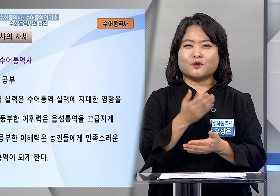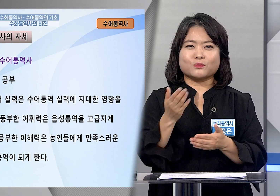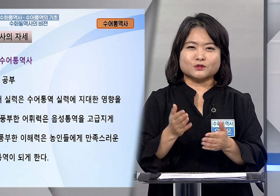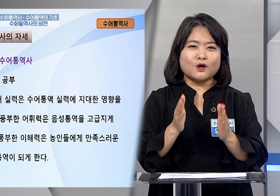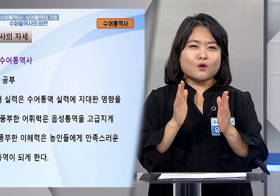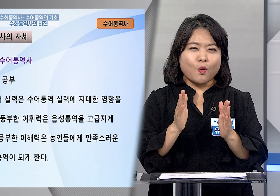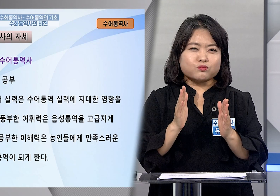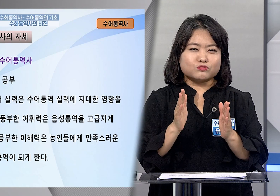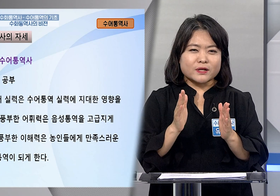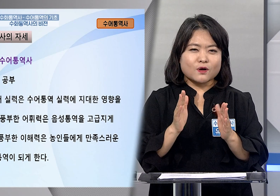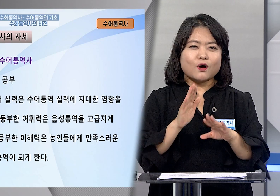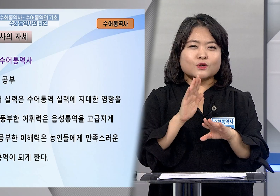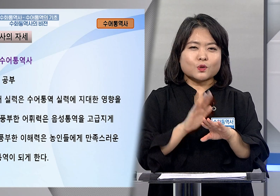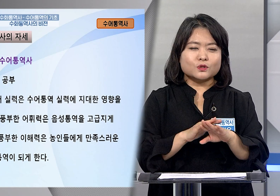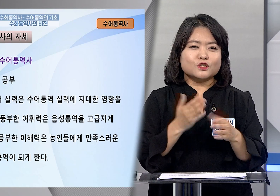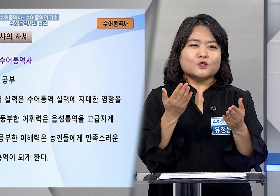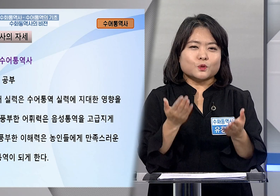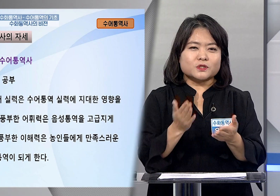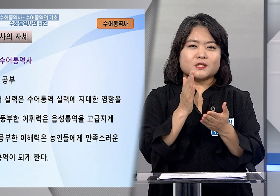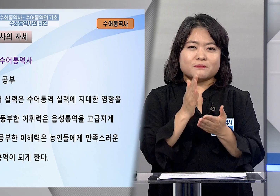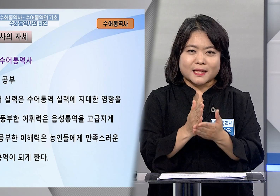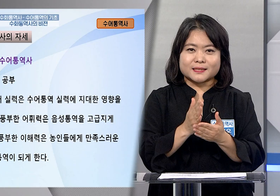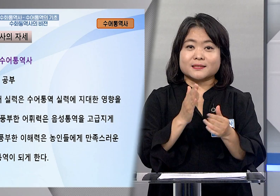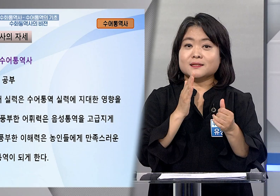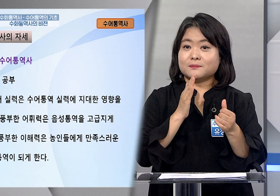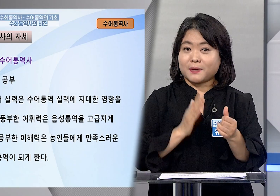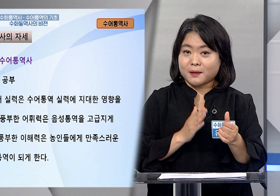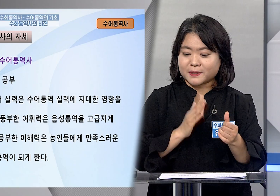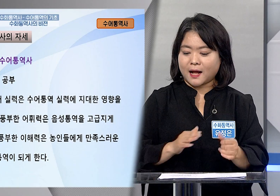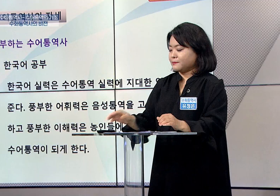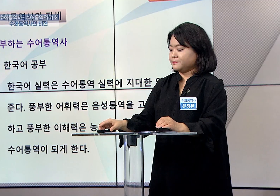여러분 공부에서 손을 놓지 마시기를 바랍니다.